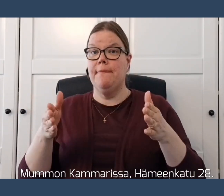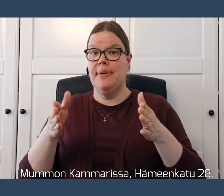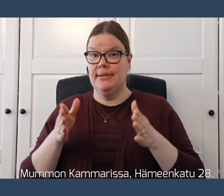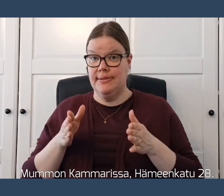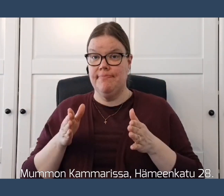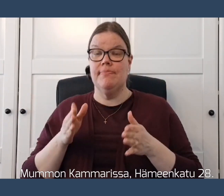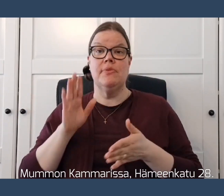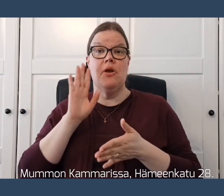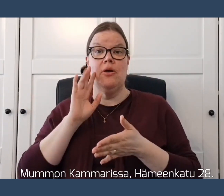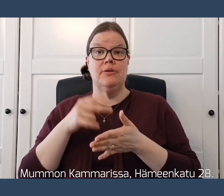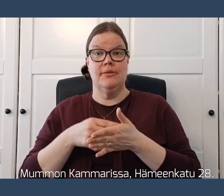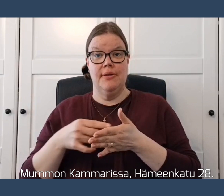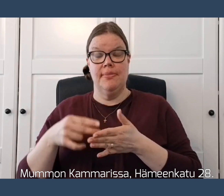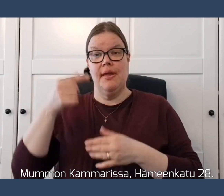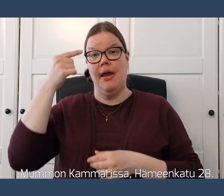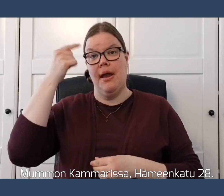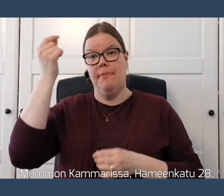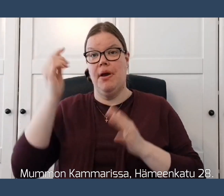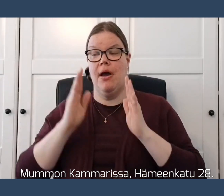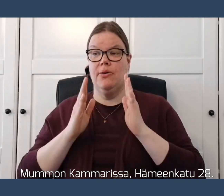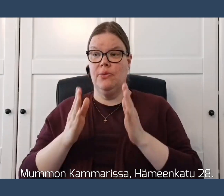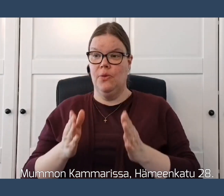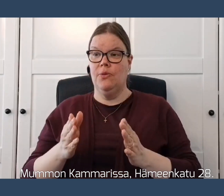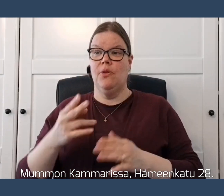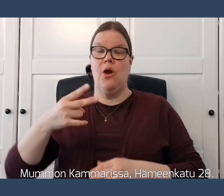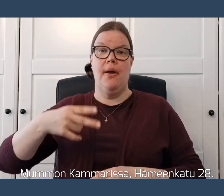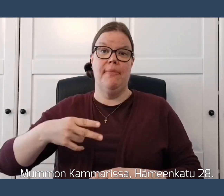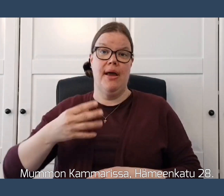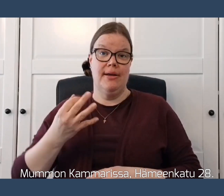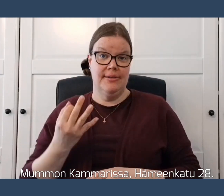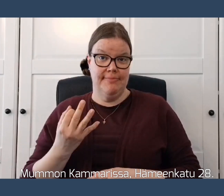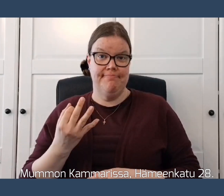Mummon kammarissa Hämeenkatu 28.